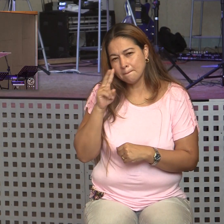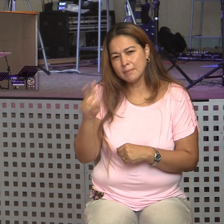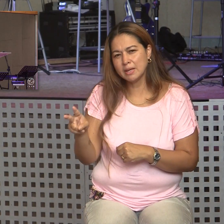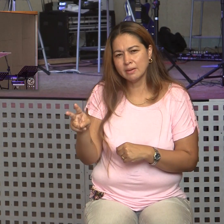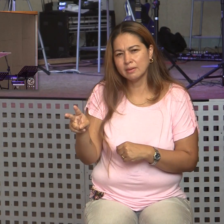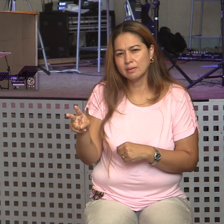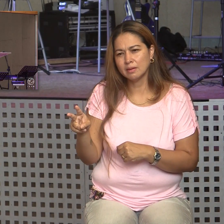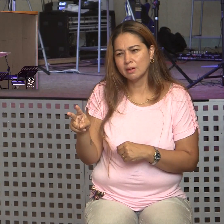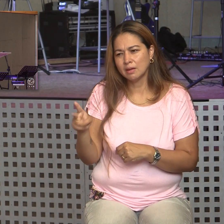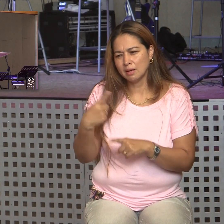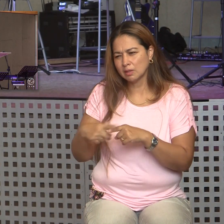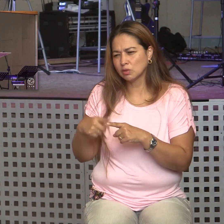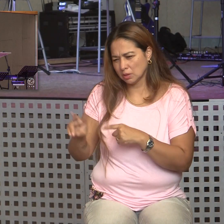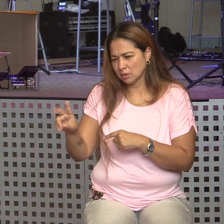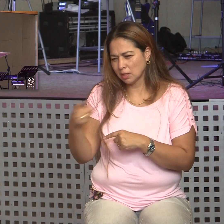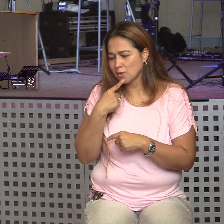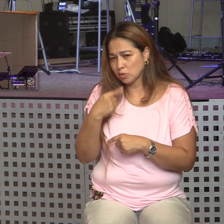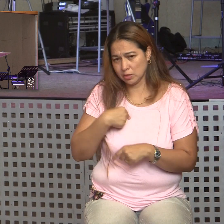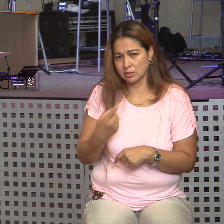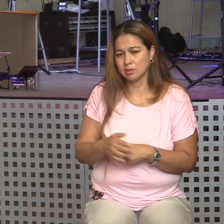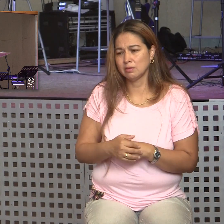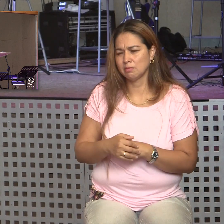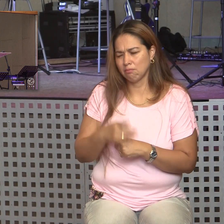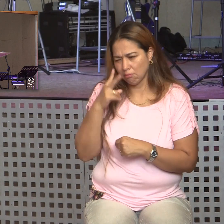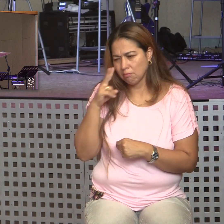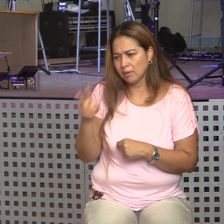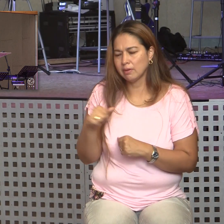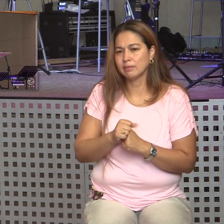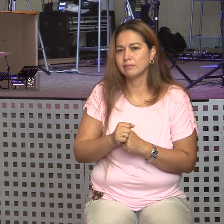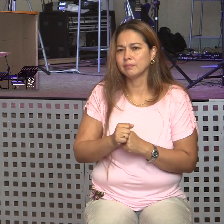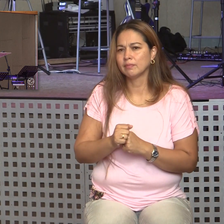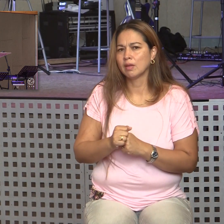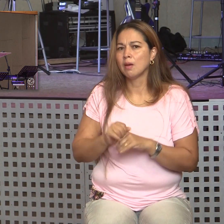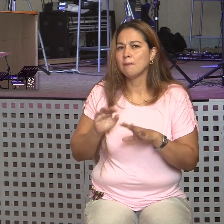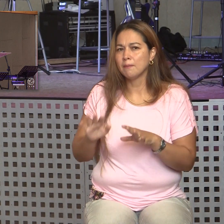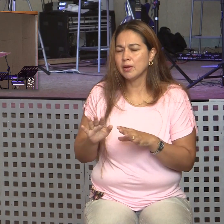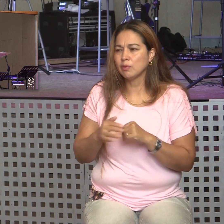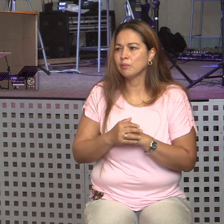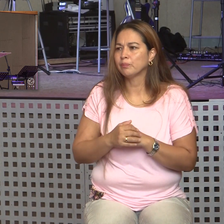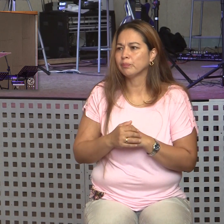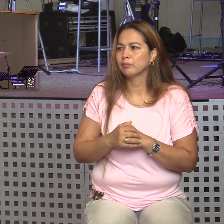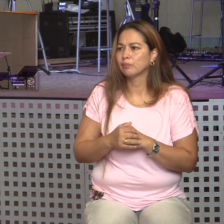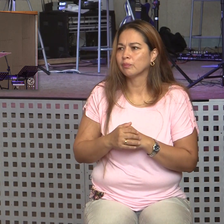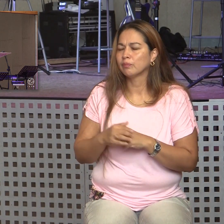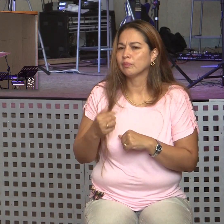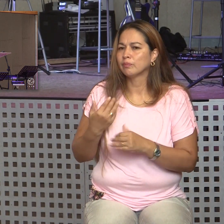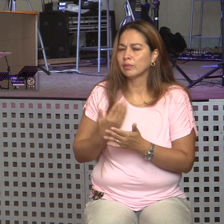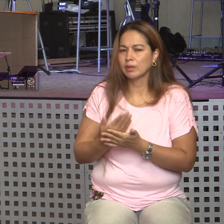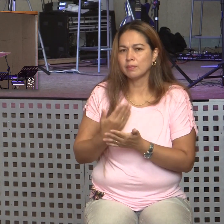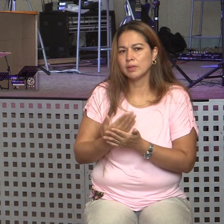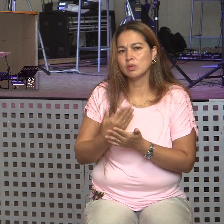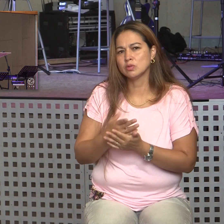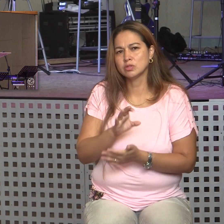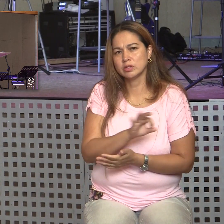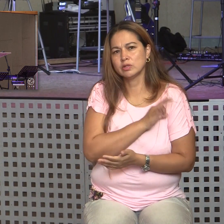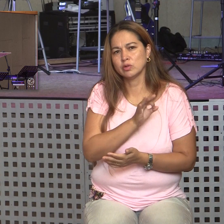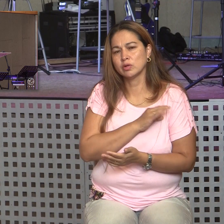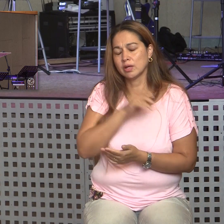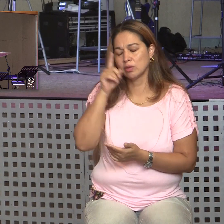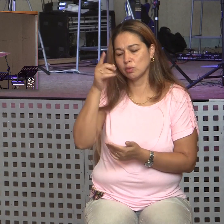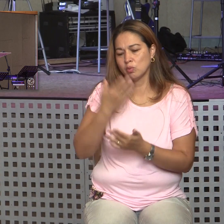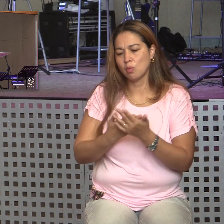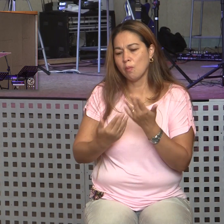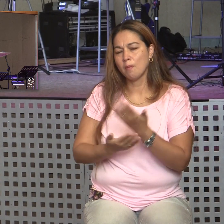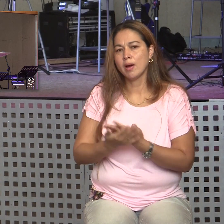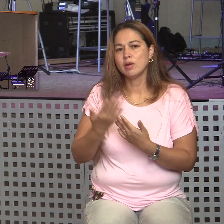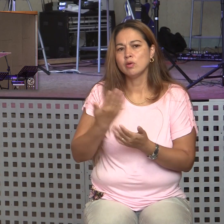hablen tu palabra. Mientras extiendes tu mano ¿Ves? Eso es un tema de Dios. Para